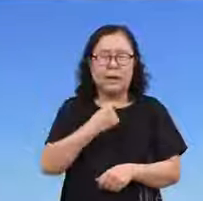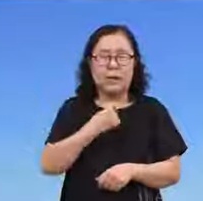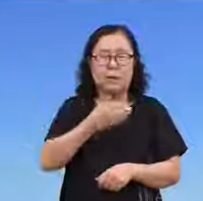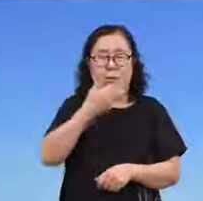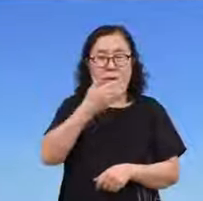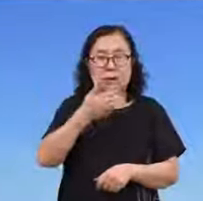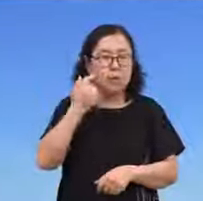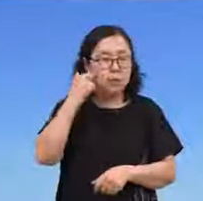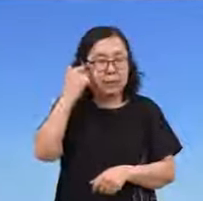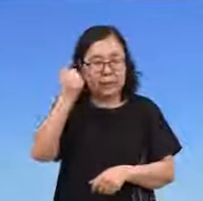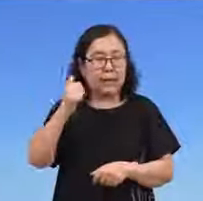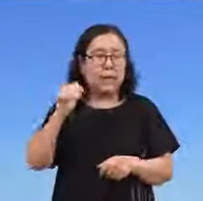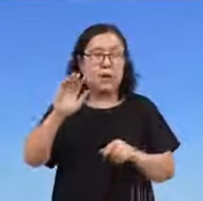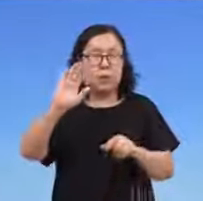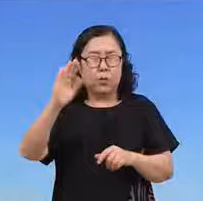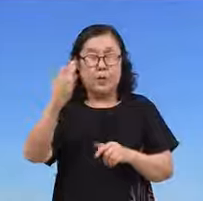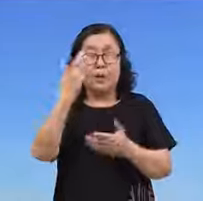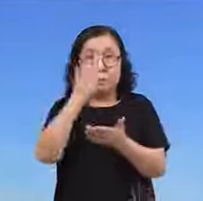되지 말자,